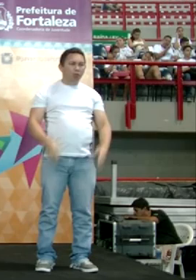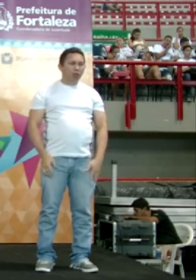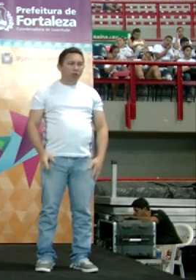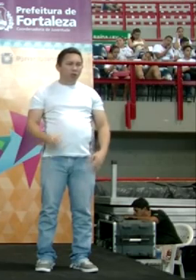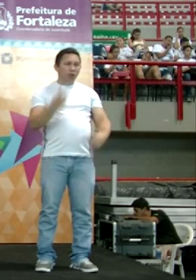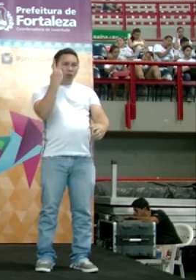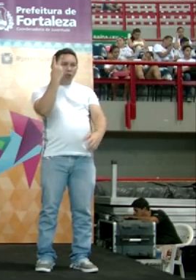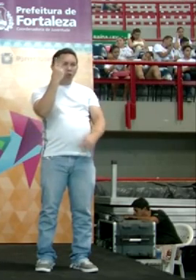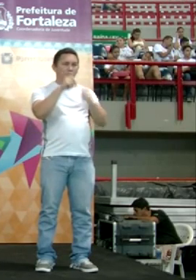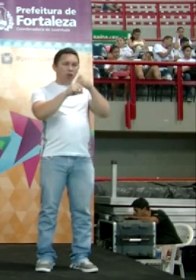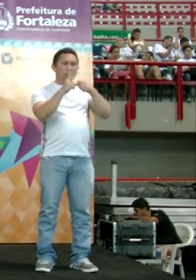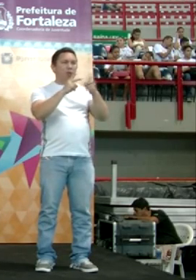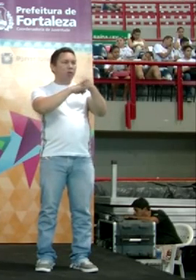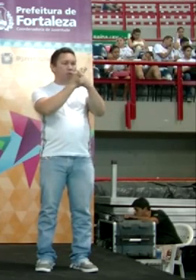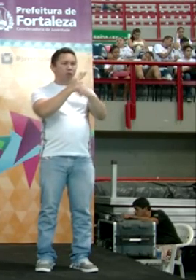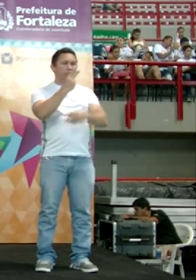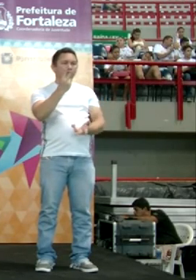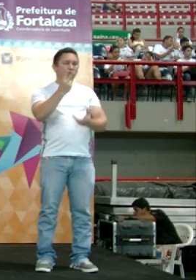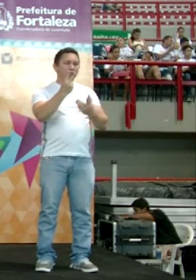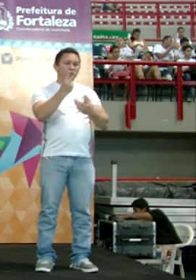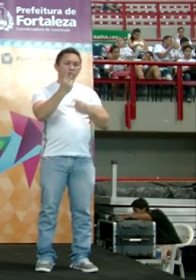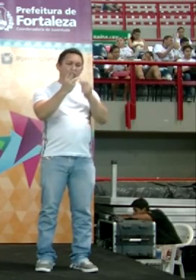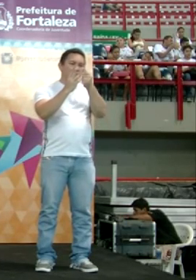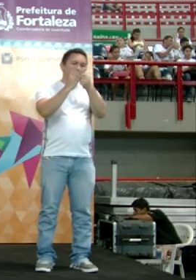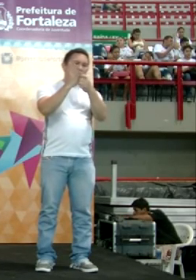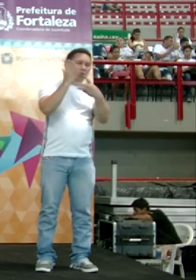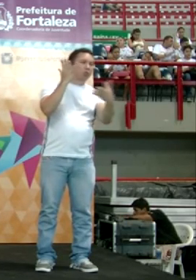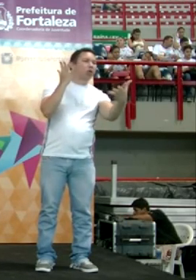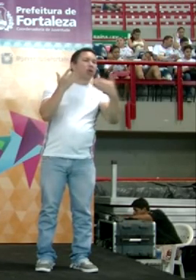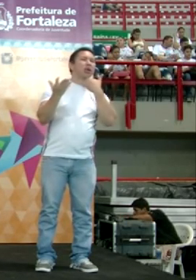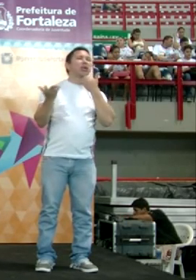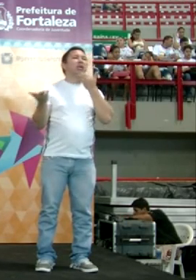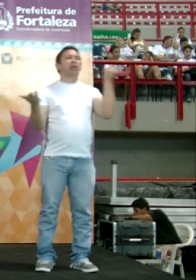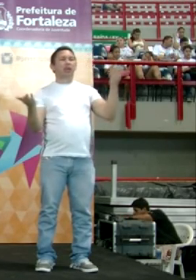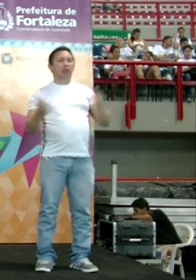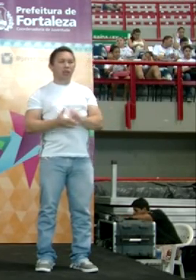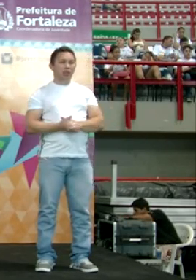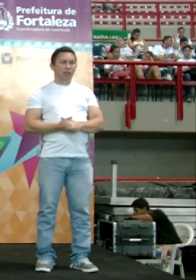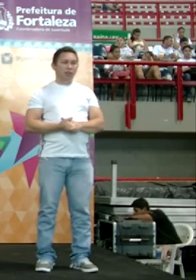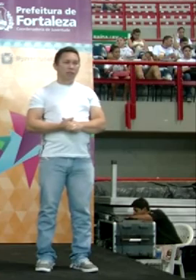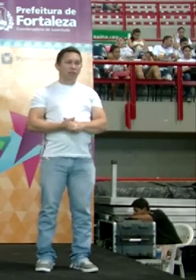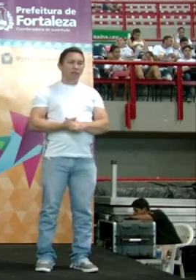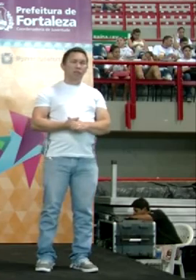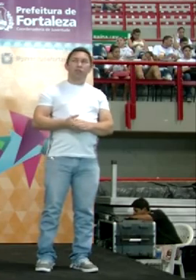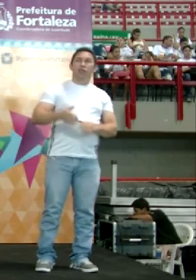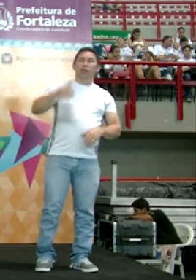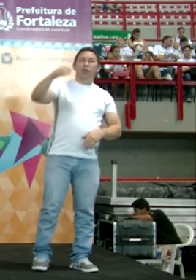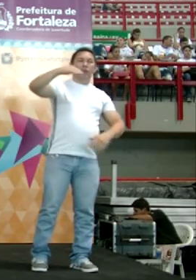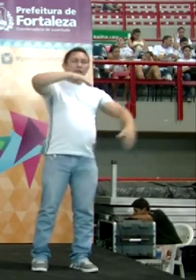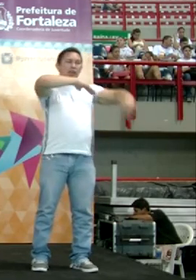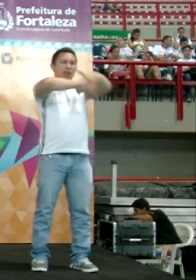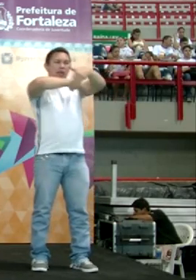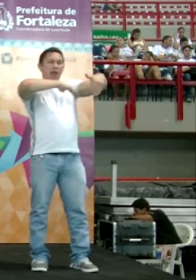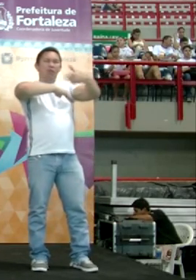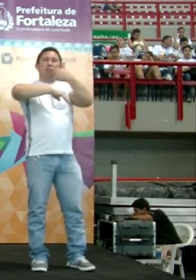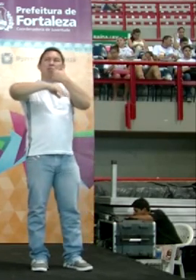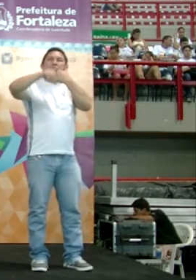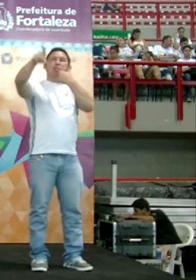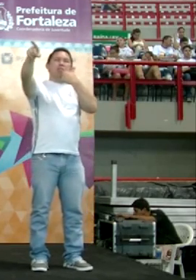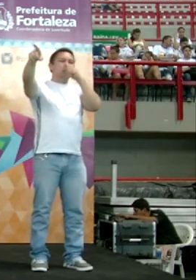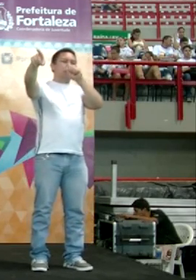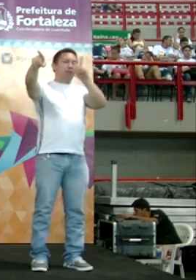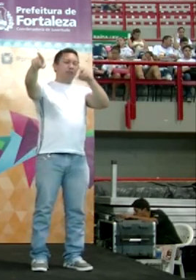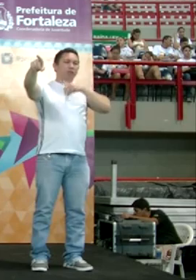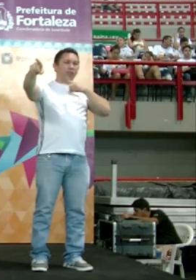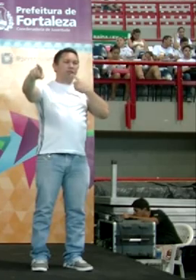só vai conseguir produzir energia por 2 meses, né? Aqui na Avenida Pontes Vieira, que é mais ou menos pertinho aqui, né? Tem